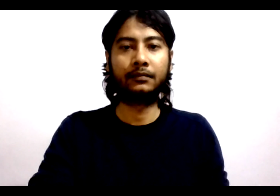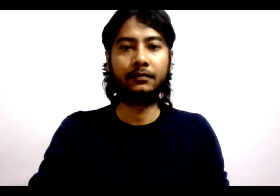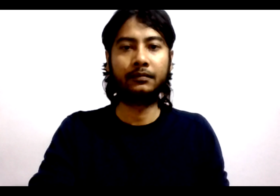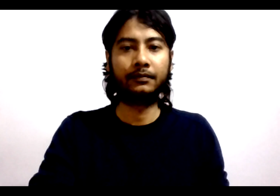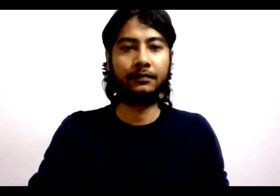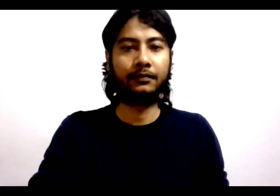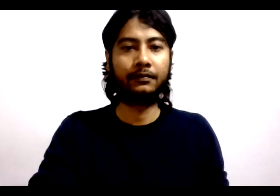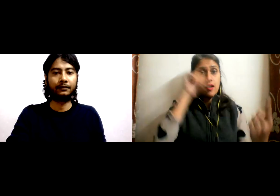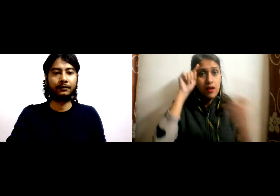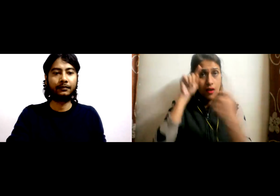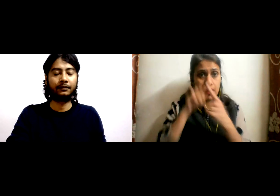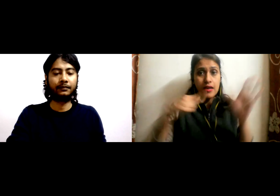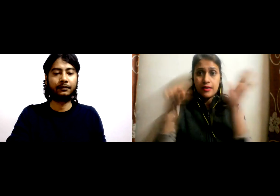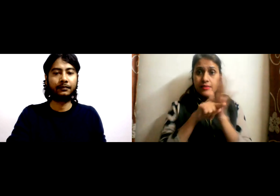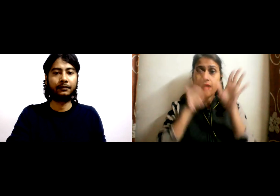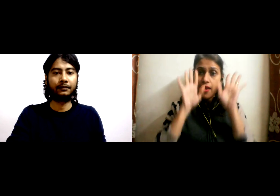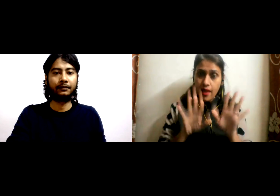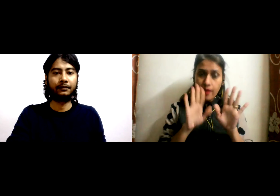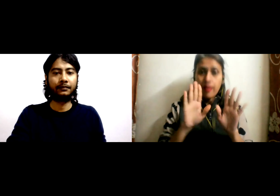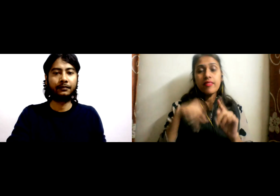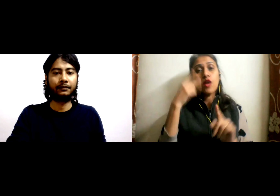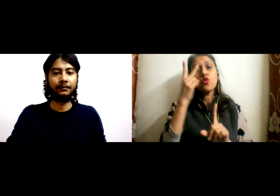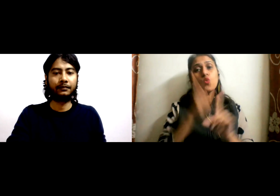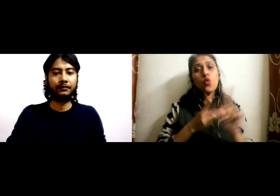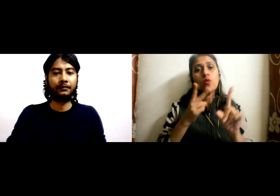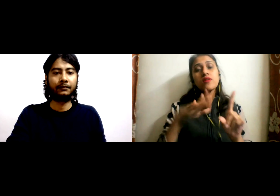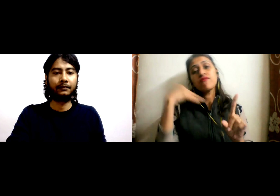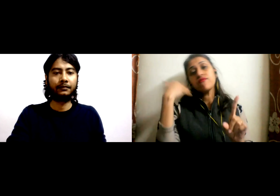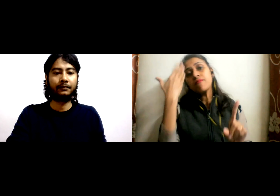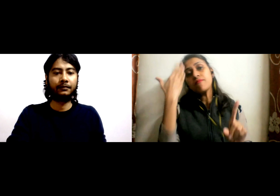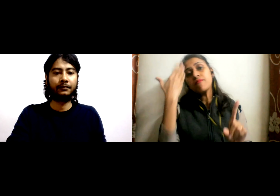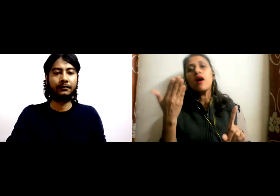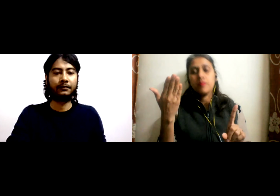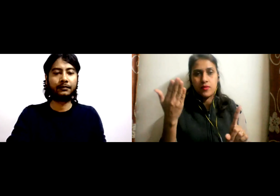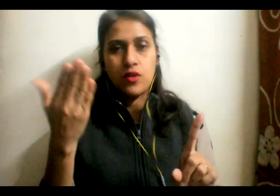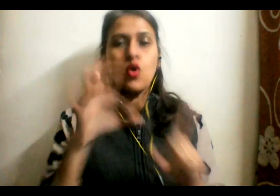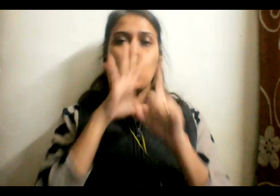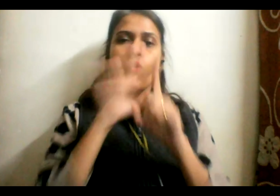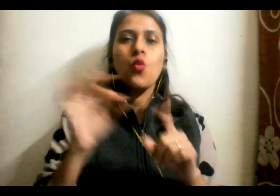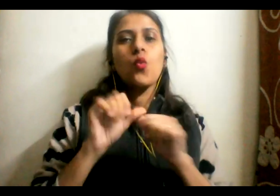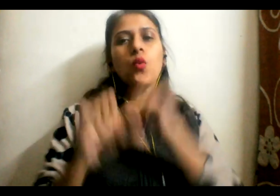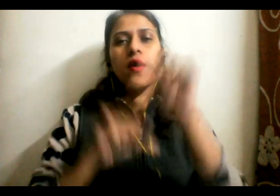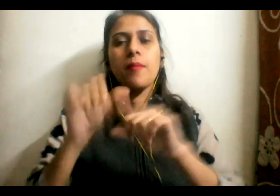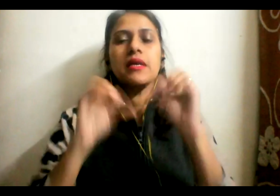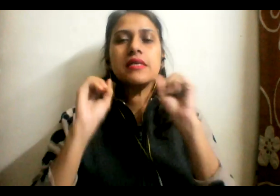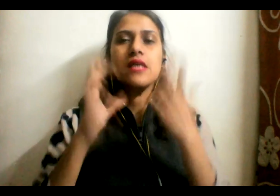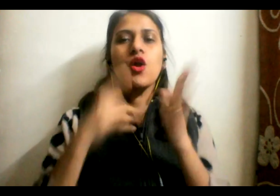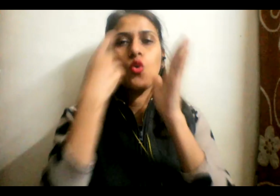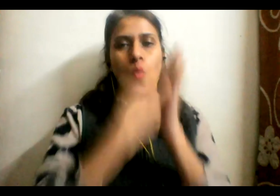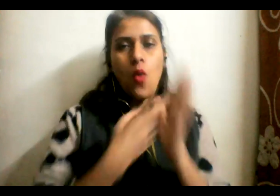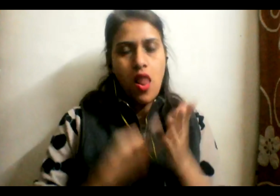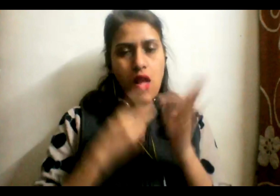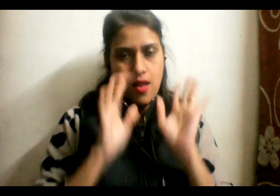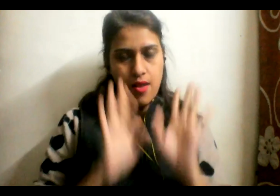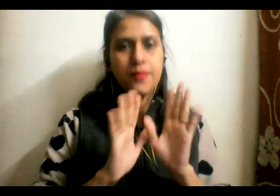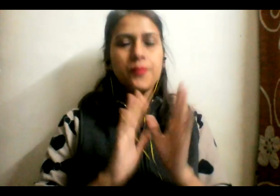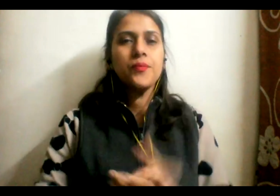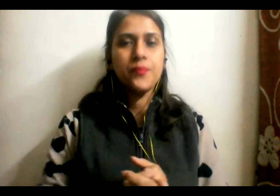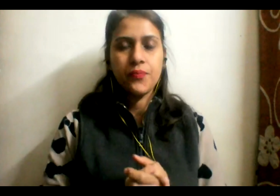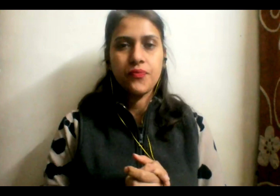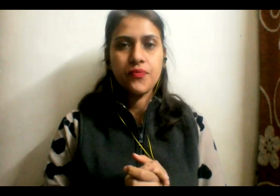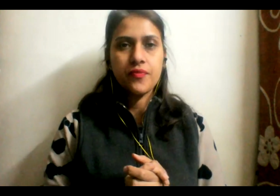20 कंट्री जब साइन कर लेते हैं, तो उसके 2 साल होने के बाद वो फोर्स में आ जाती है. ऐसा उनका एक प्रोविजन है.